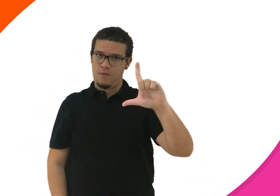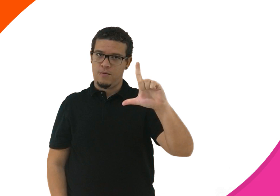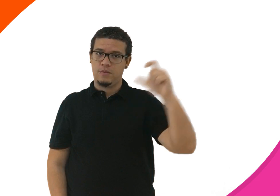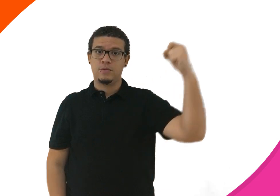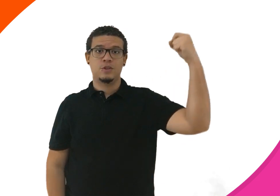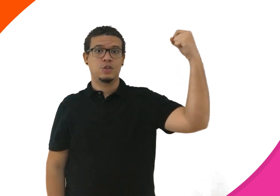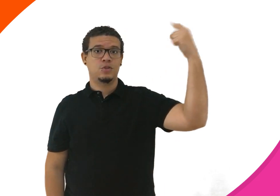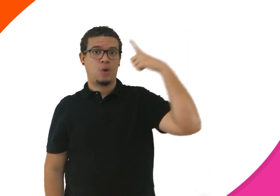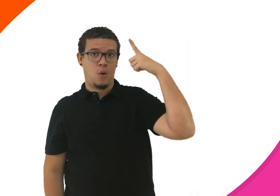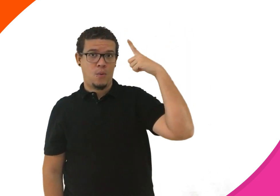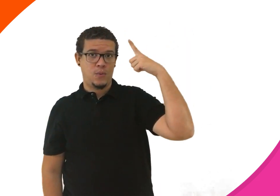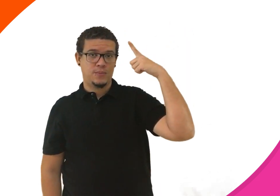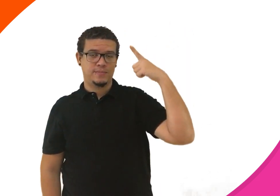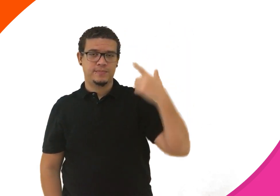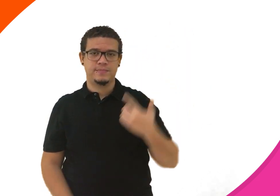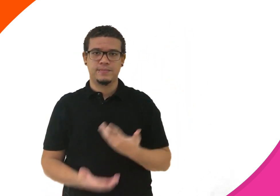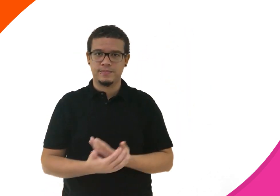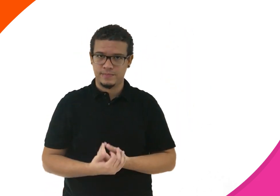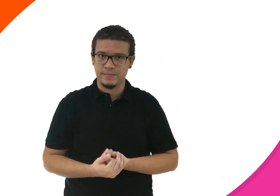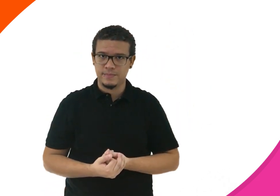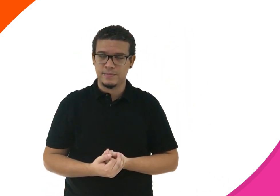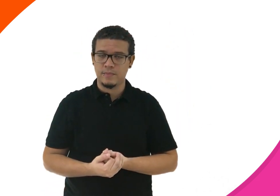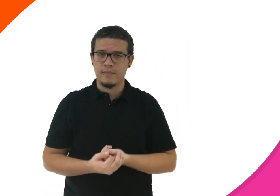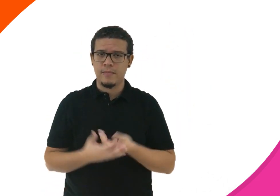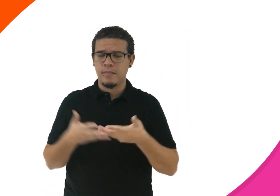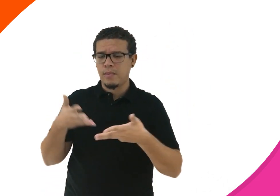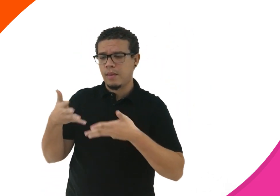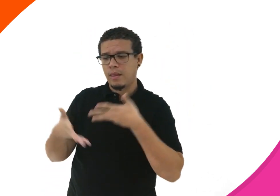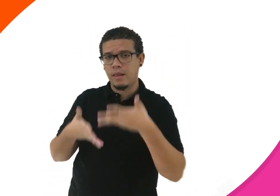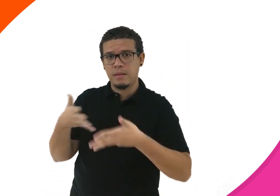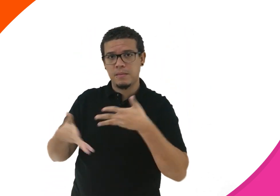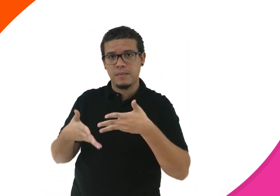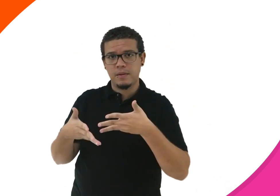a palavra sol. Sol.